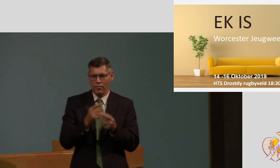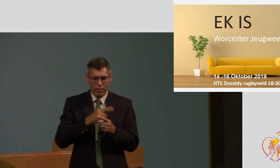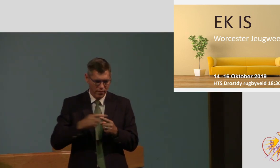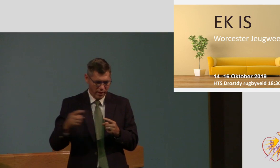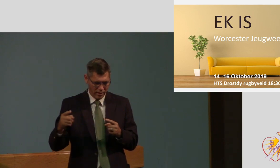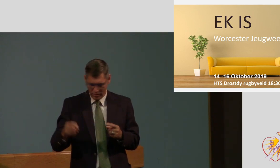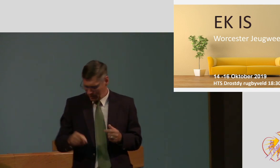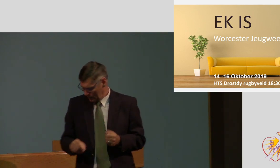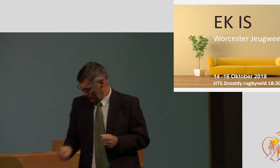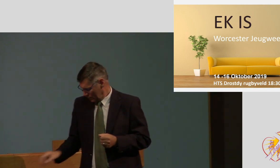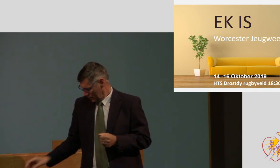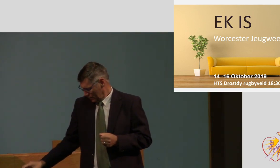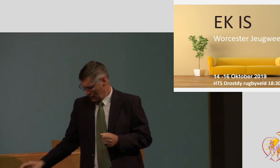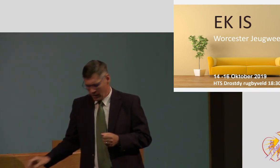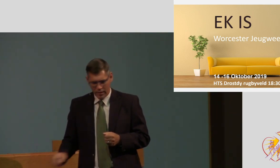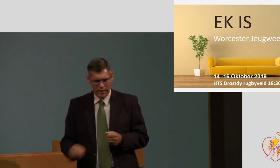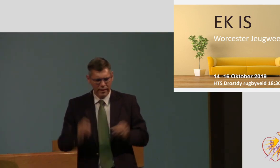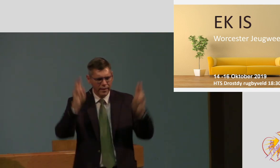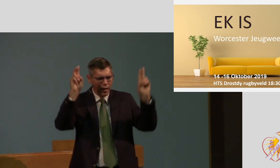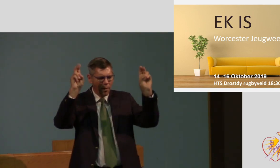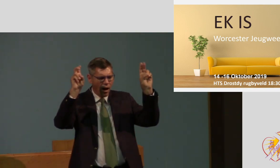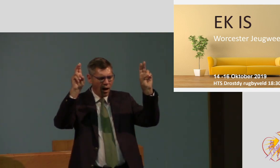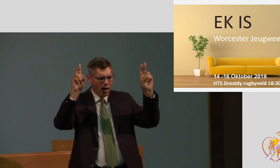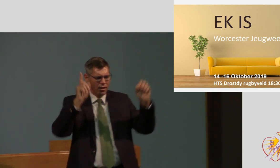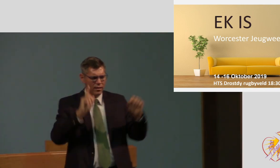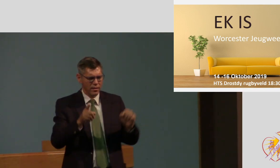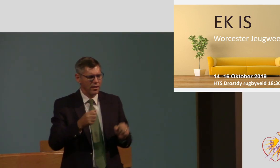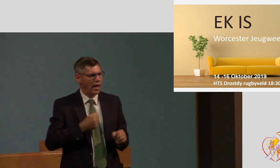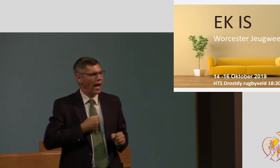week. Die tema is, ek is.